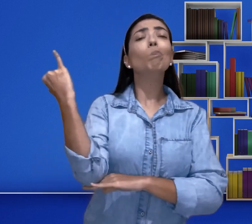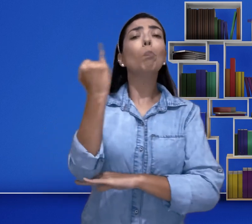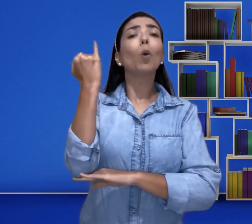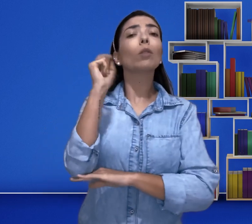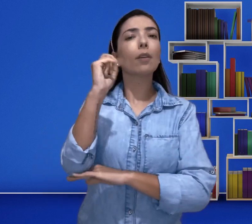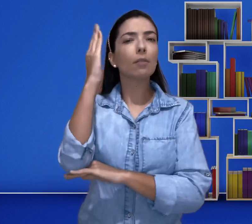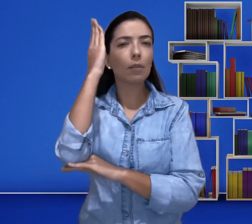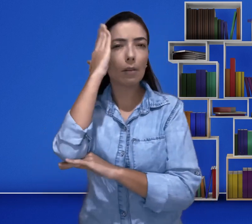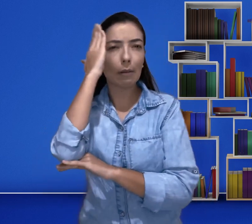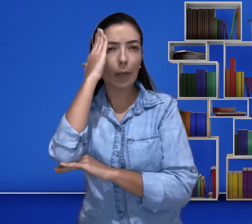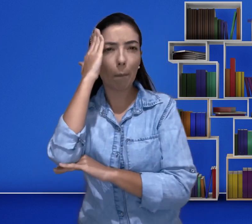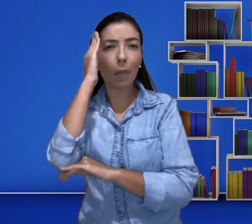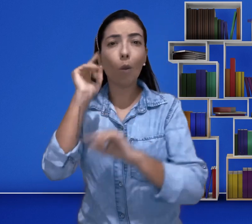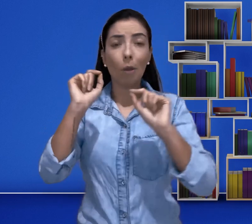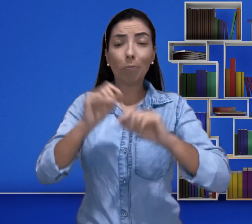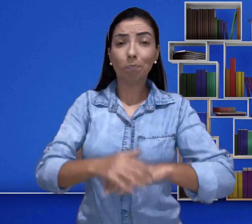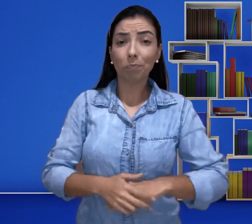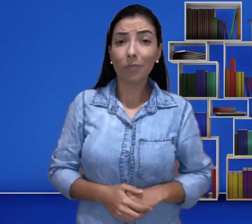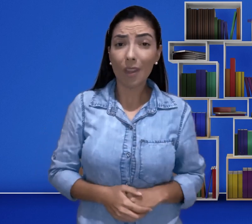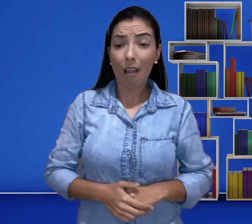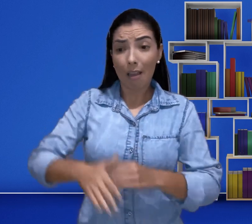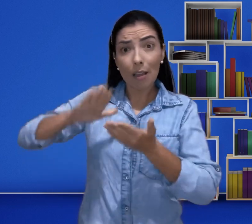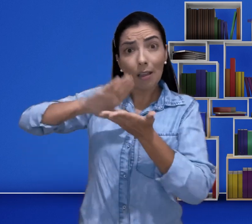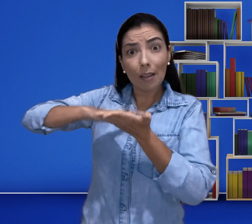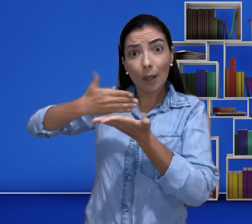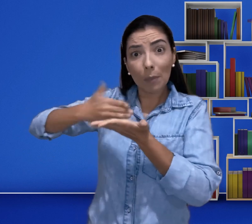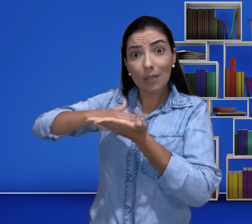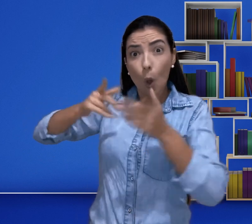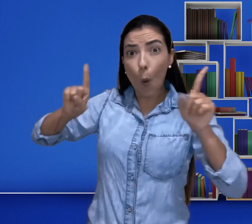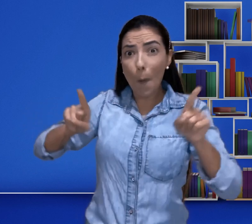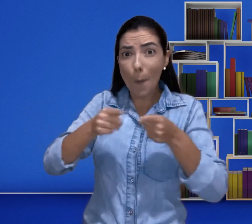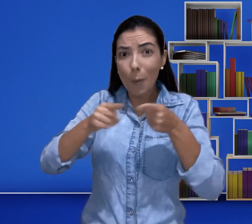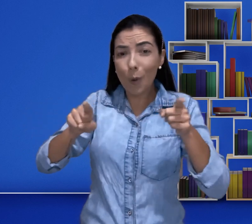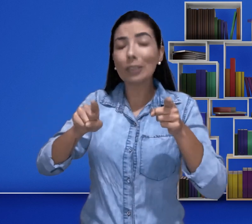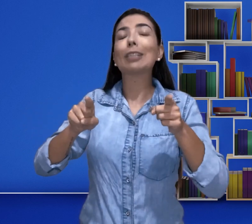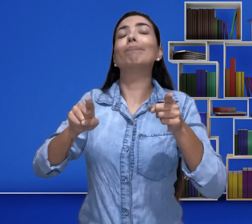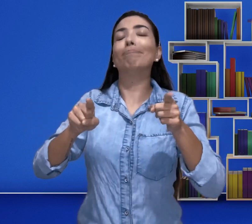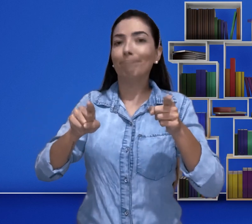É importante nós sabermos que para interpretar música,